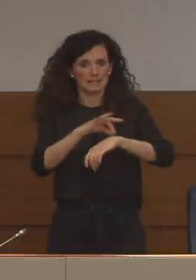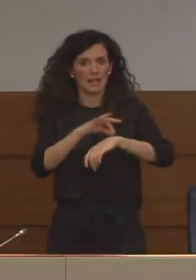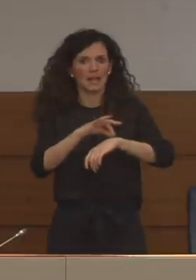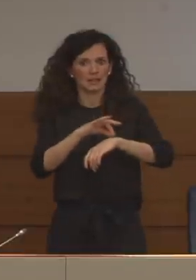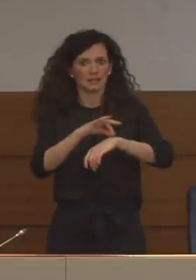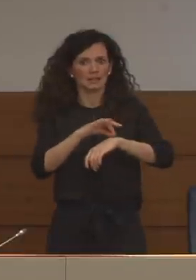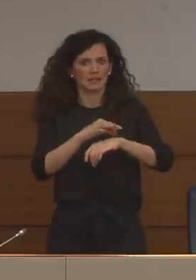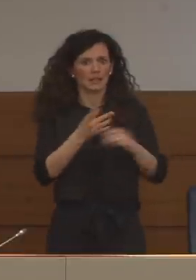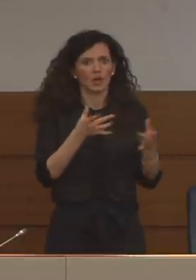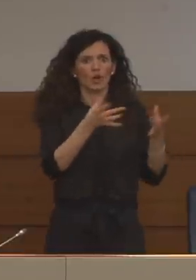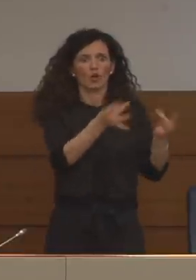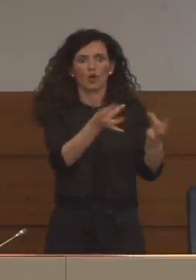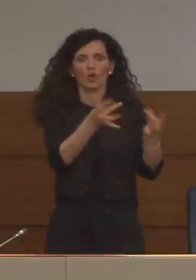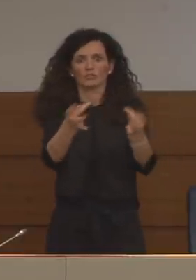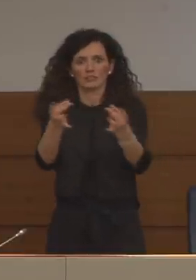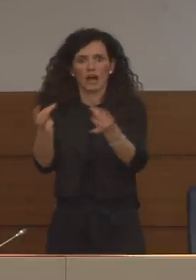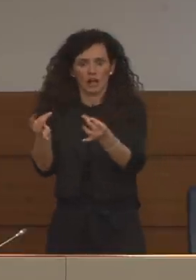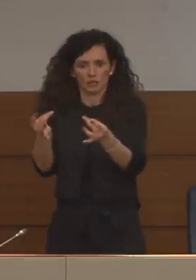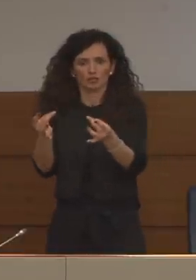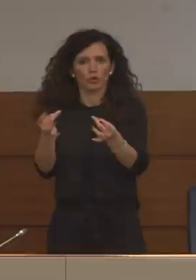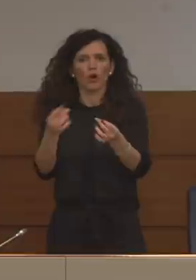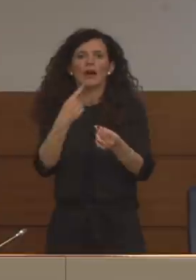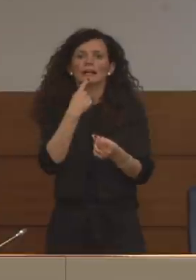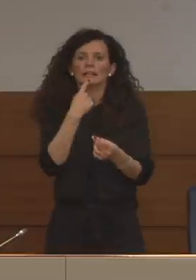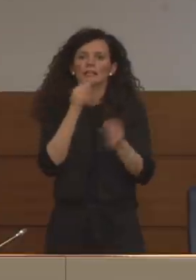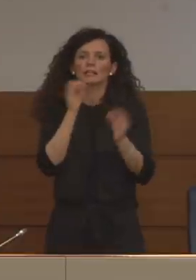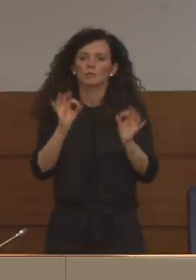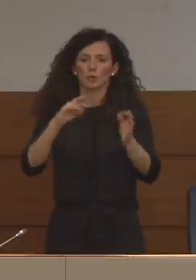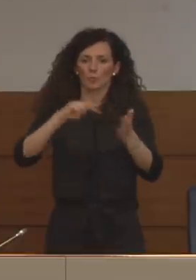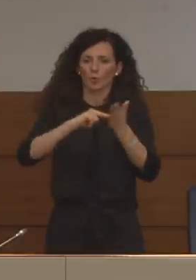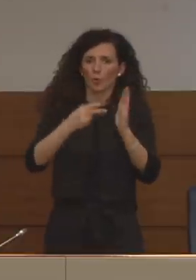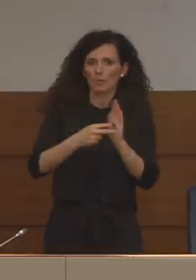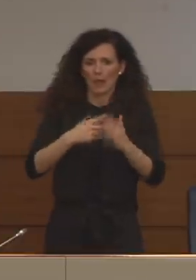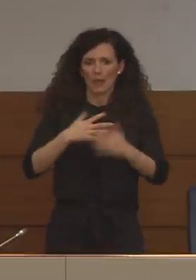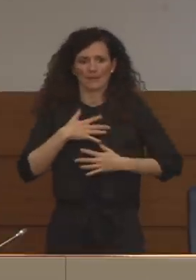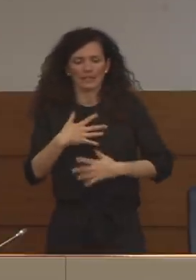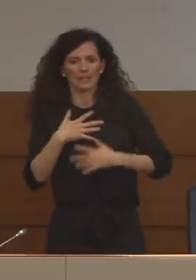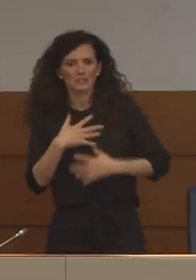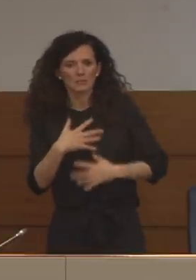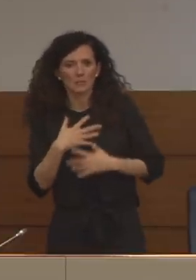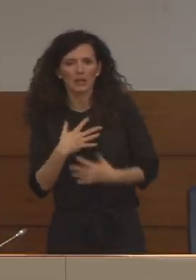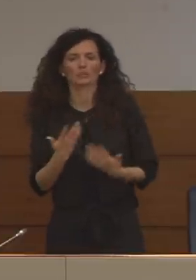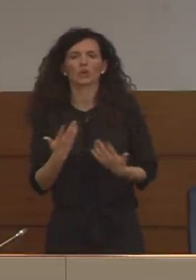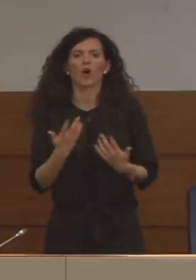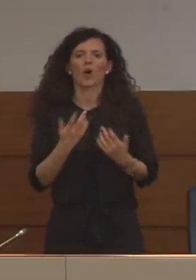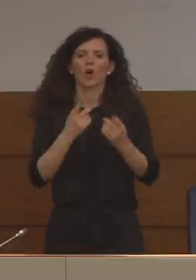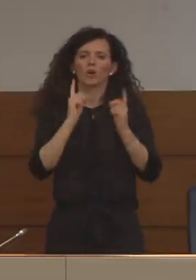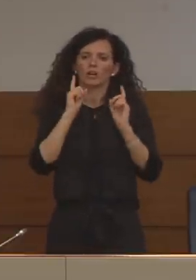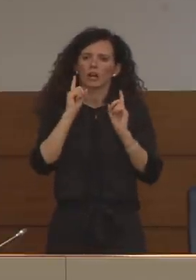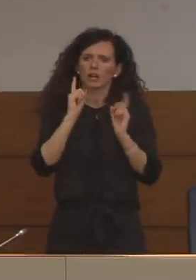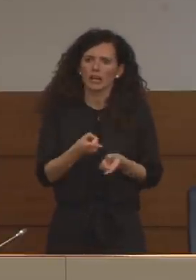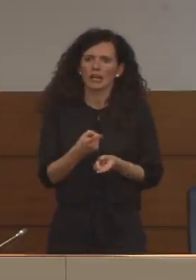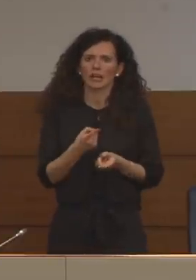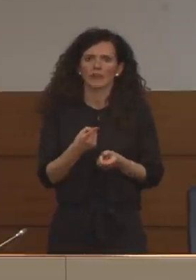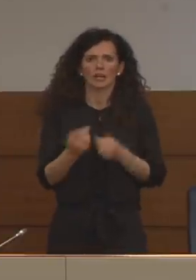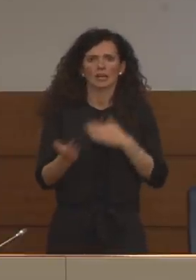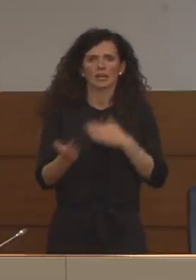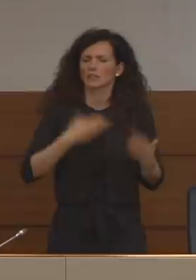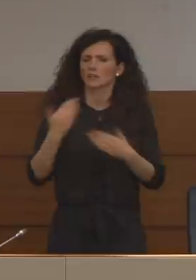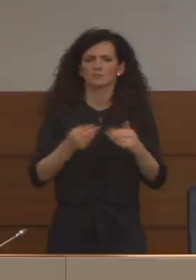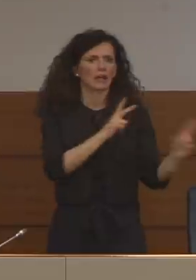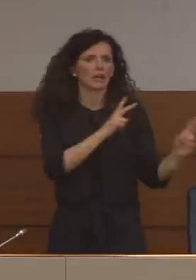come soggetti che sviluppano insufficienze respiratorie devono essere ricoverati addirittura